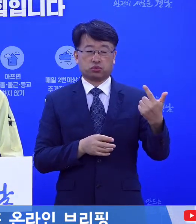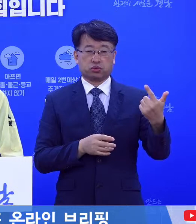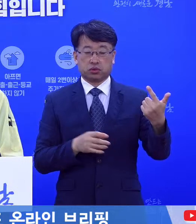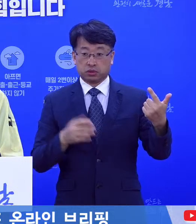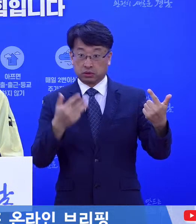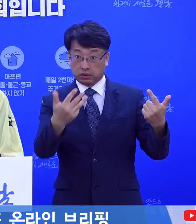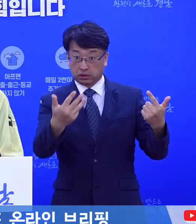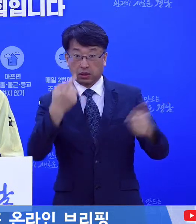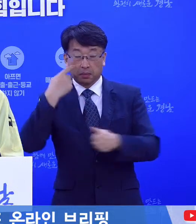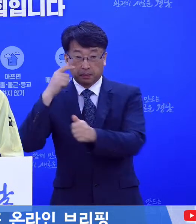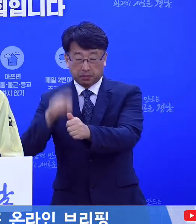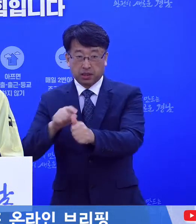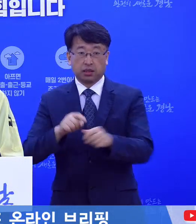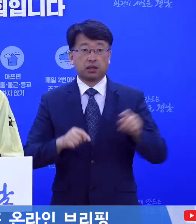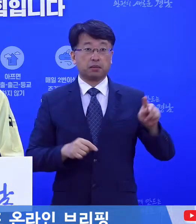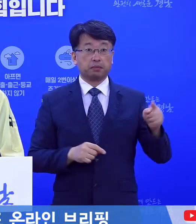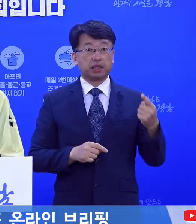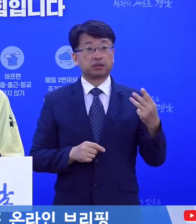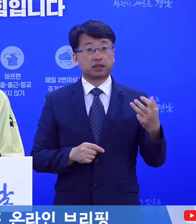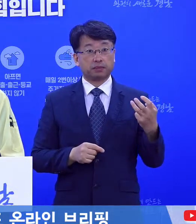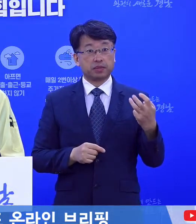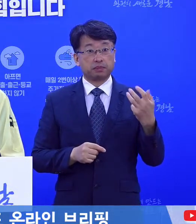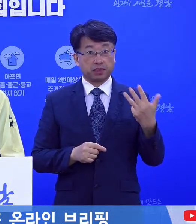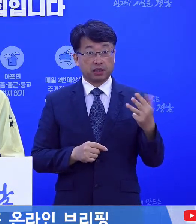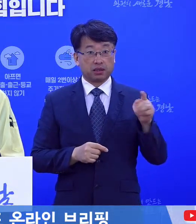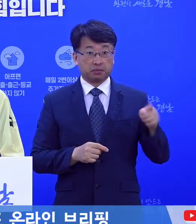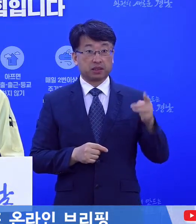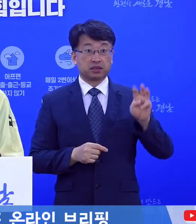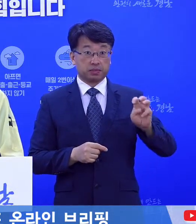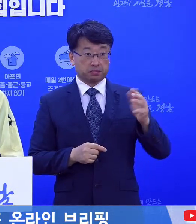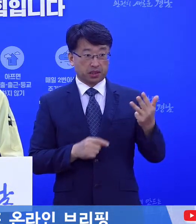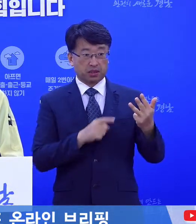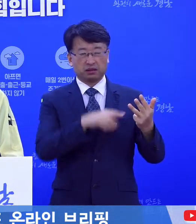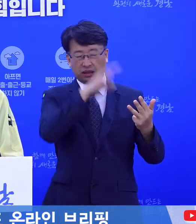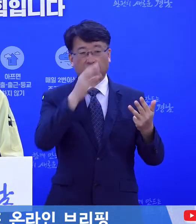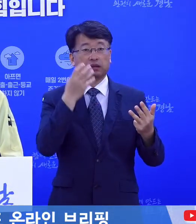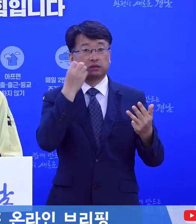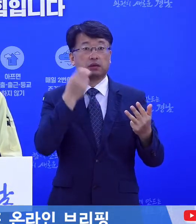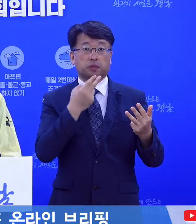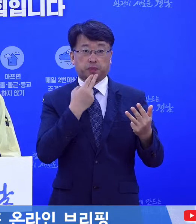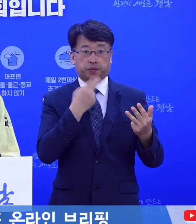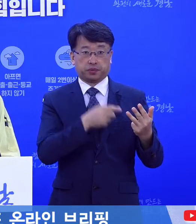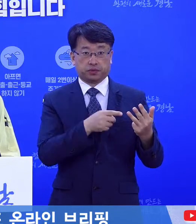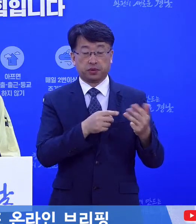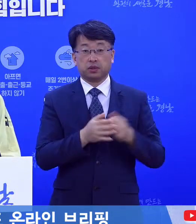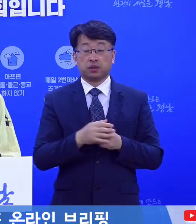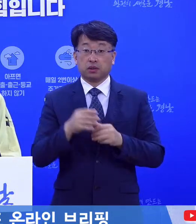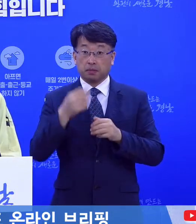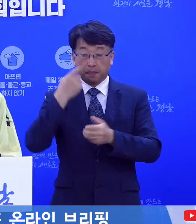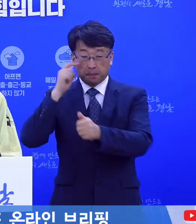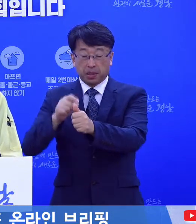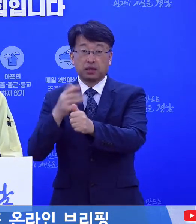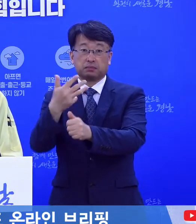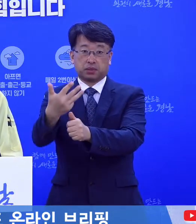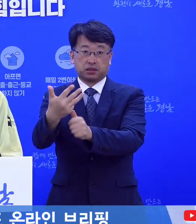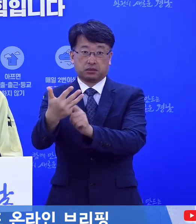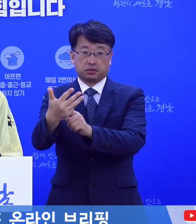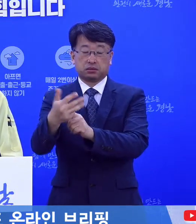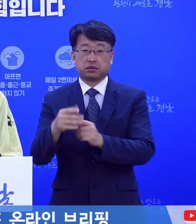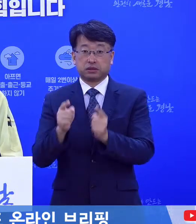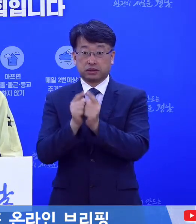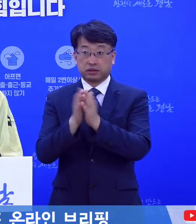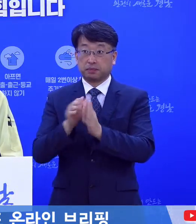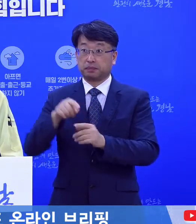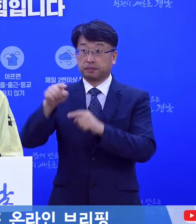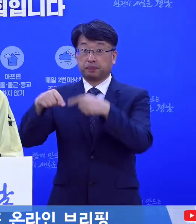확진되었고, 나머지 138명은 모두 음성입니다. 확진된 8명 중 판매 모임에